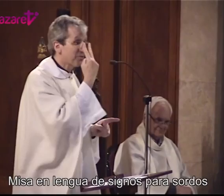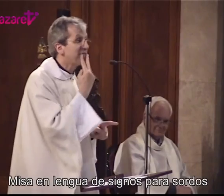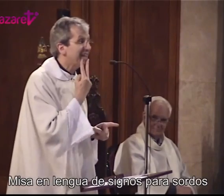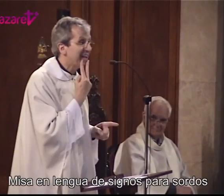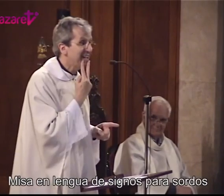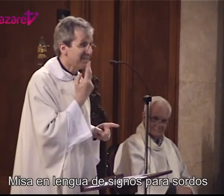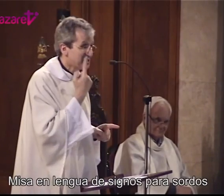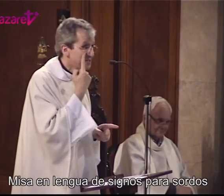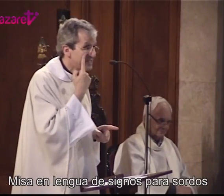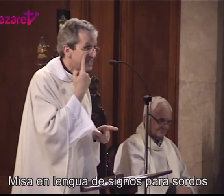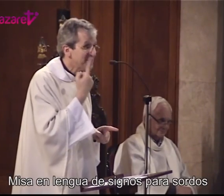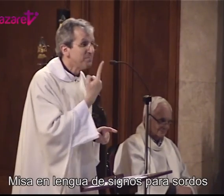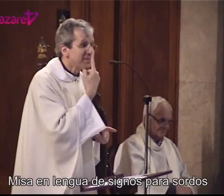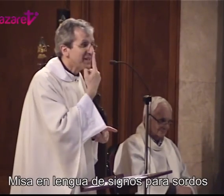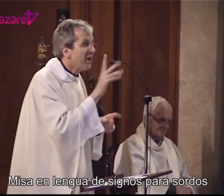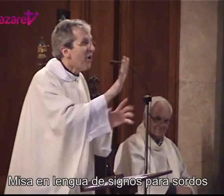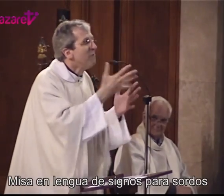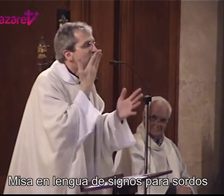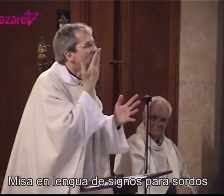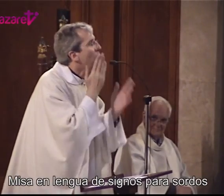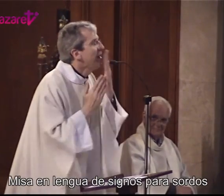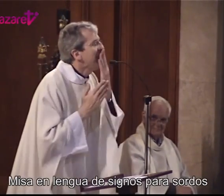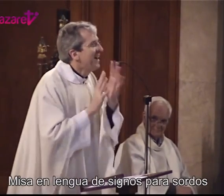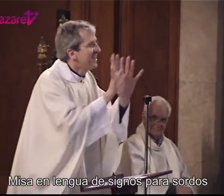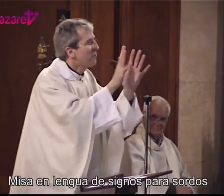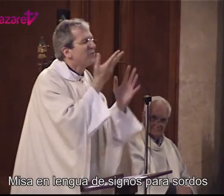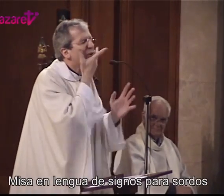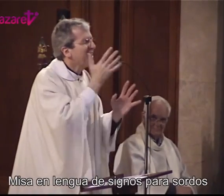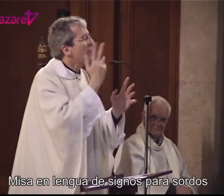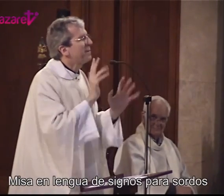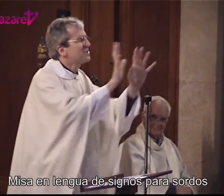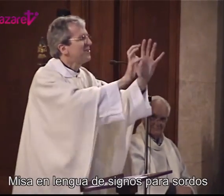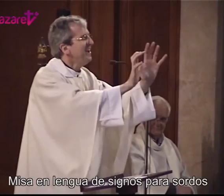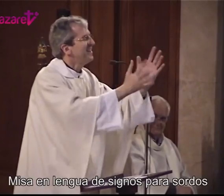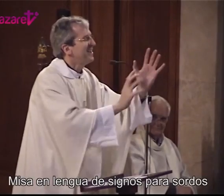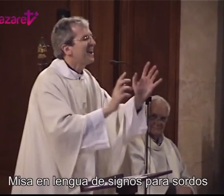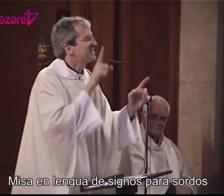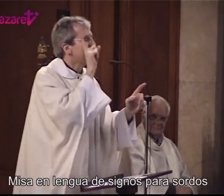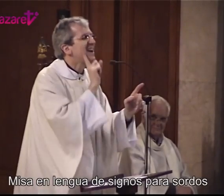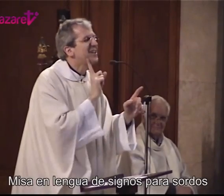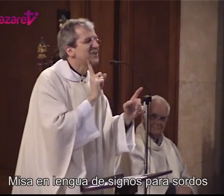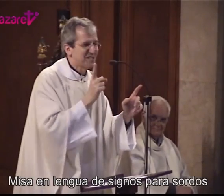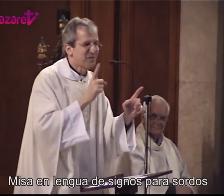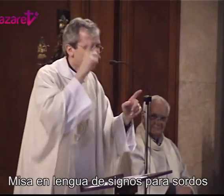sordociega, no sé si visteis, olía, cuando cogía a una persona, a las religiosas, por ejemplo, las